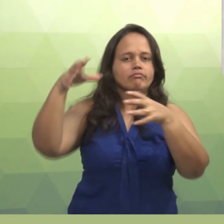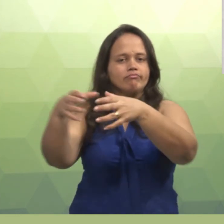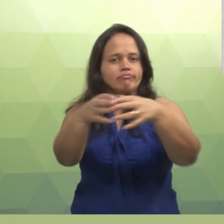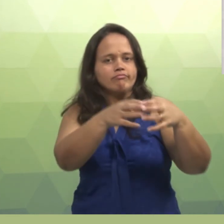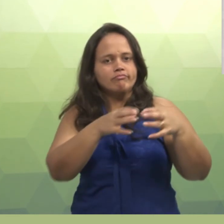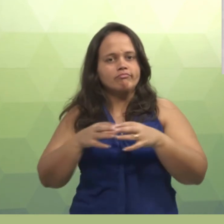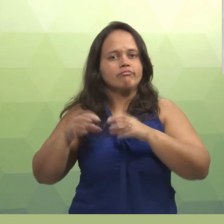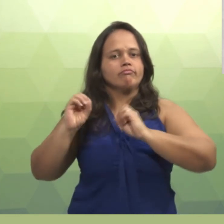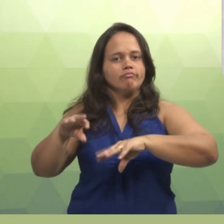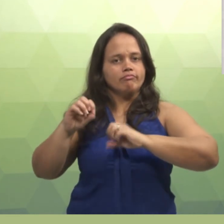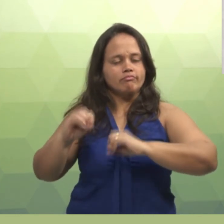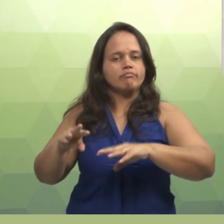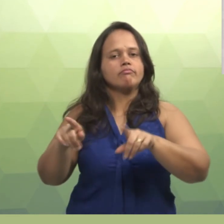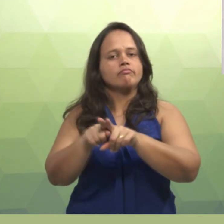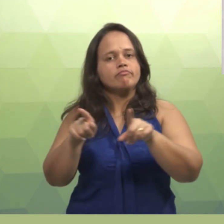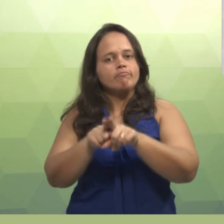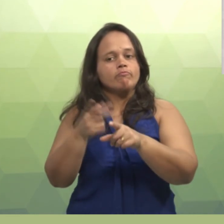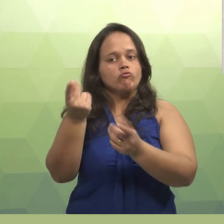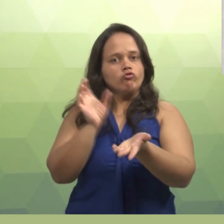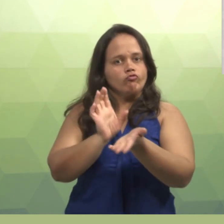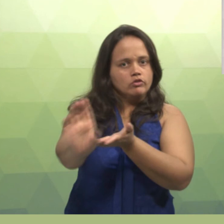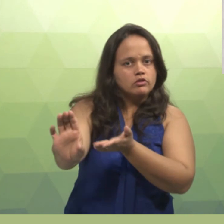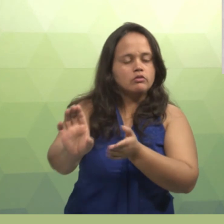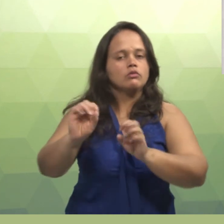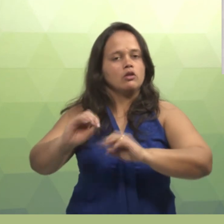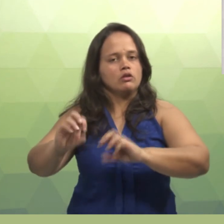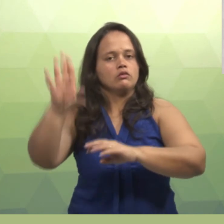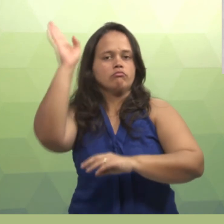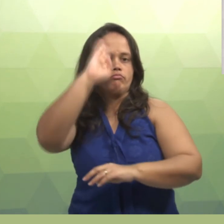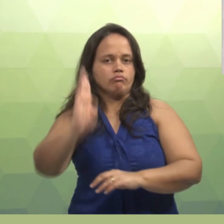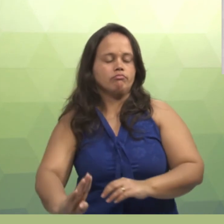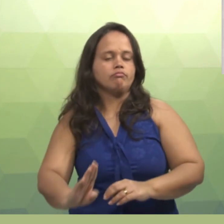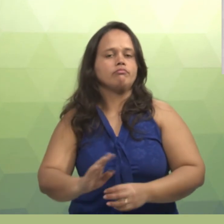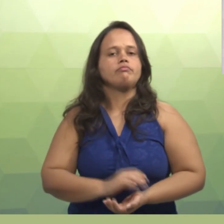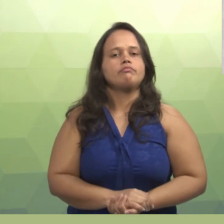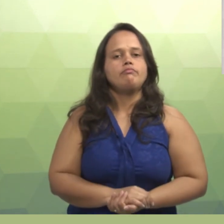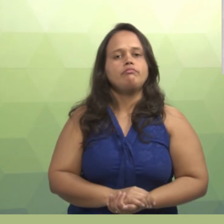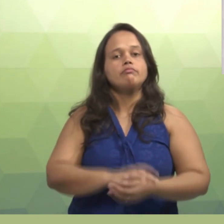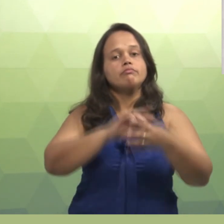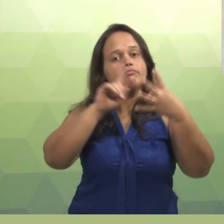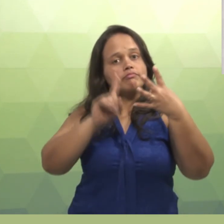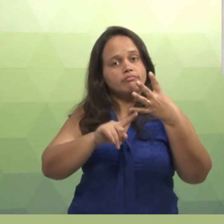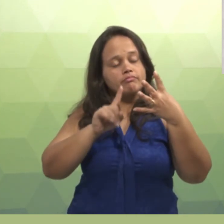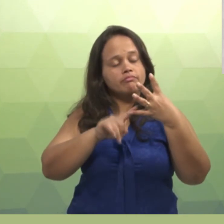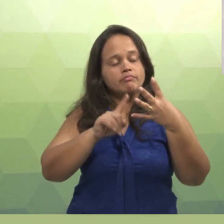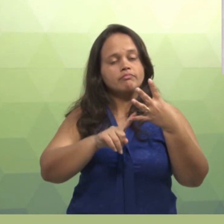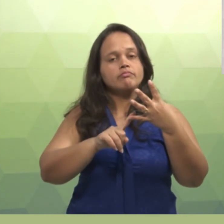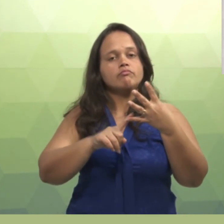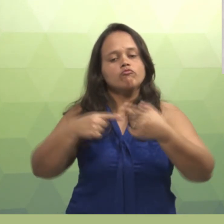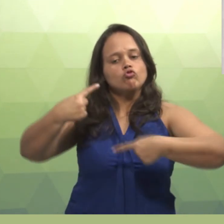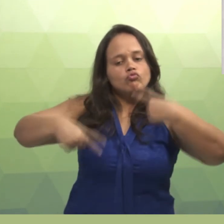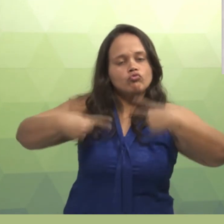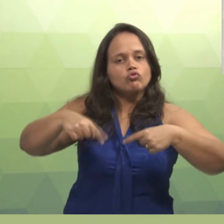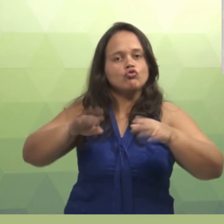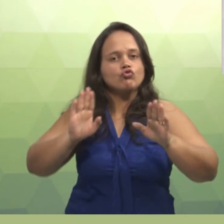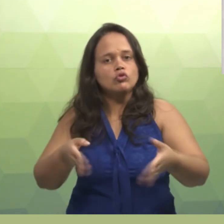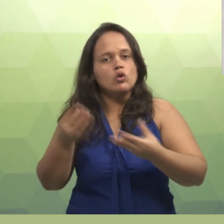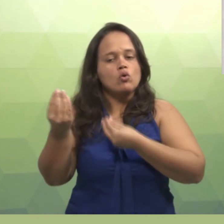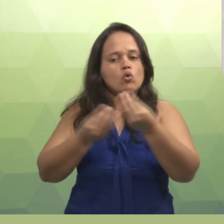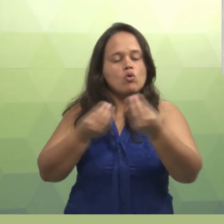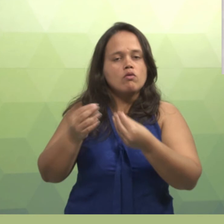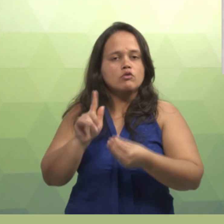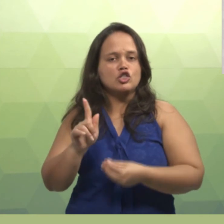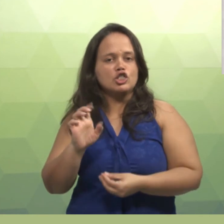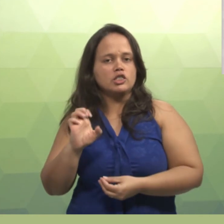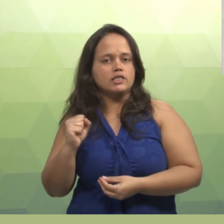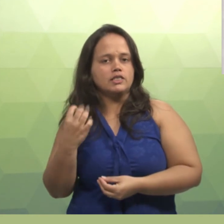a questão do financiamento da educação no Brasil. Na unidade 4, discutimos acerca da gestão das